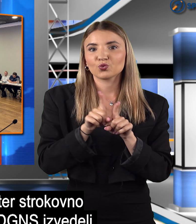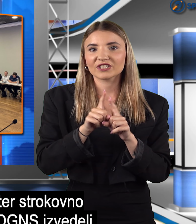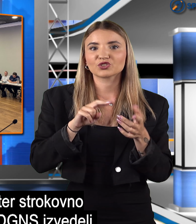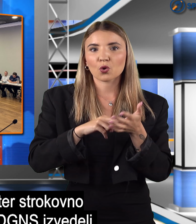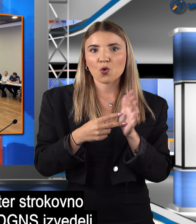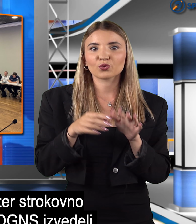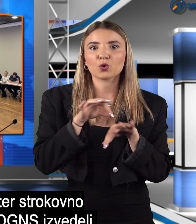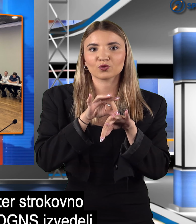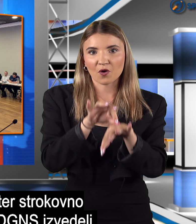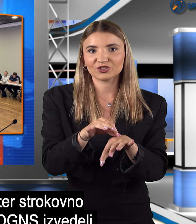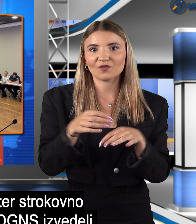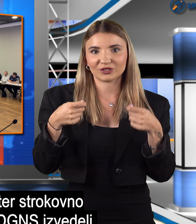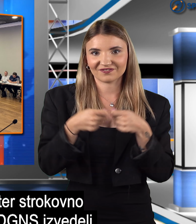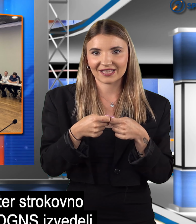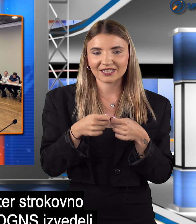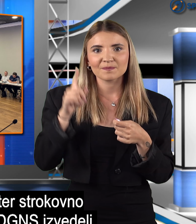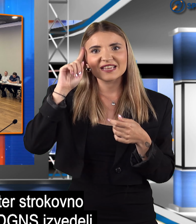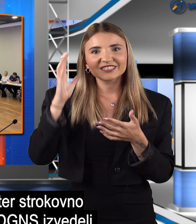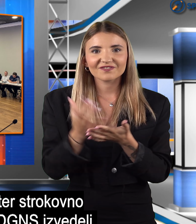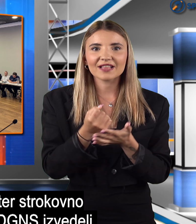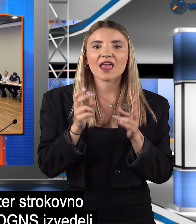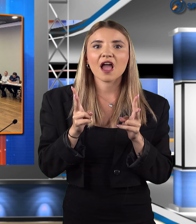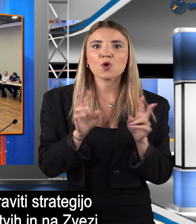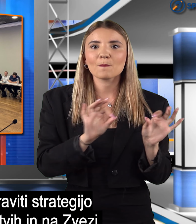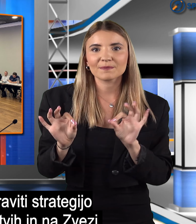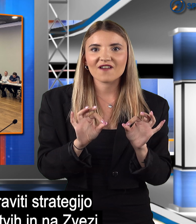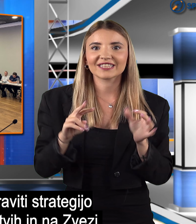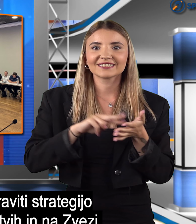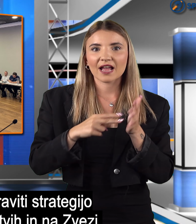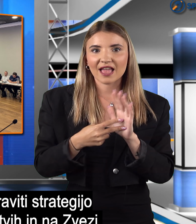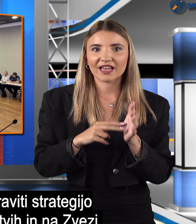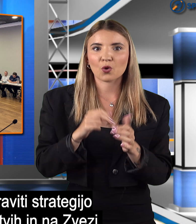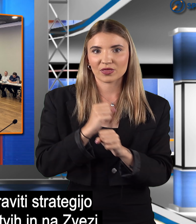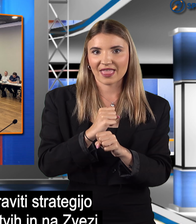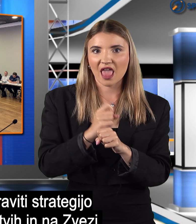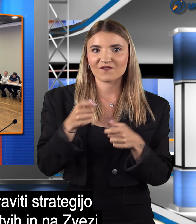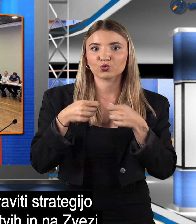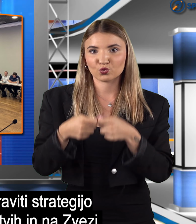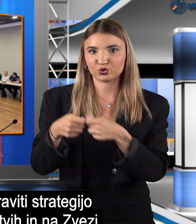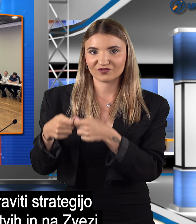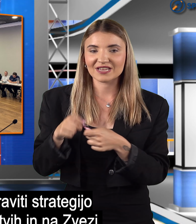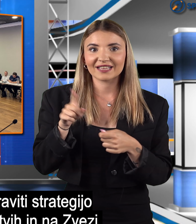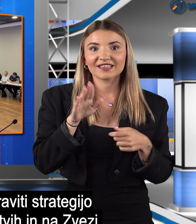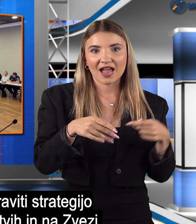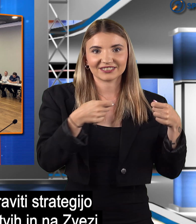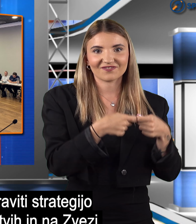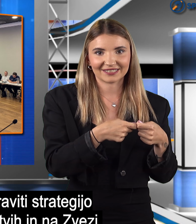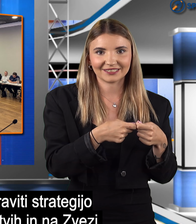in predsedniki društev ter strokovno vodstvo ZDGNS izvedli, kako pripraviti strategijo